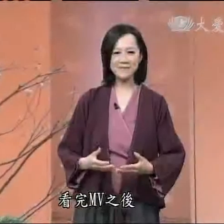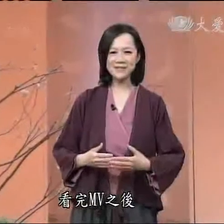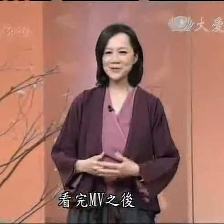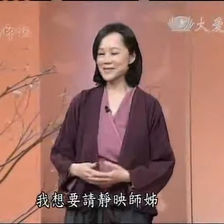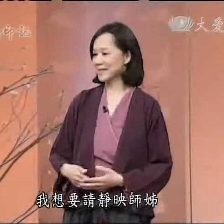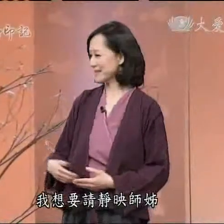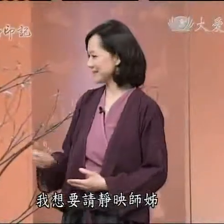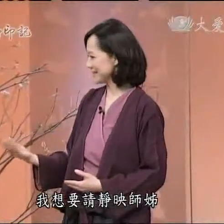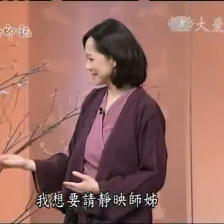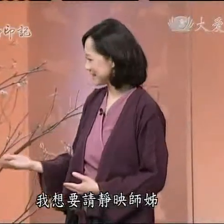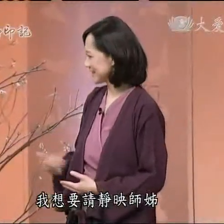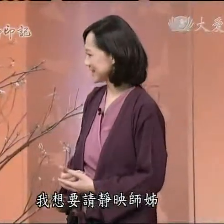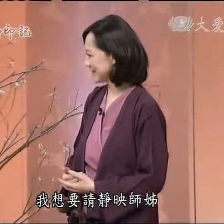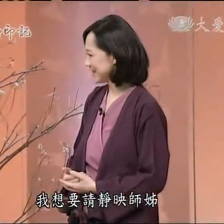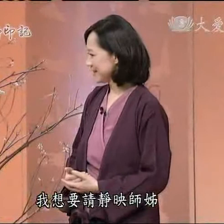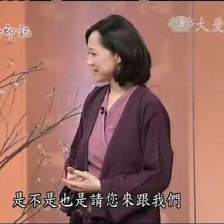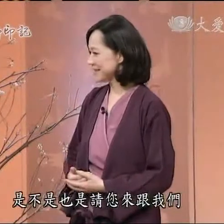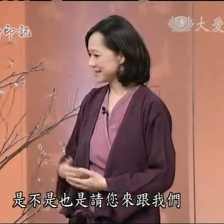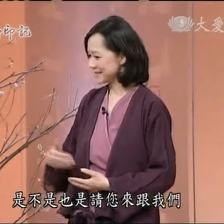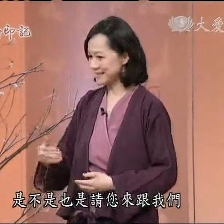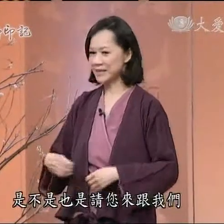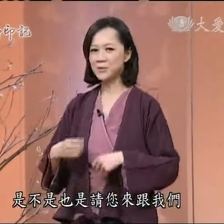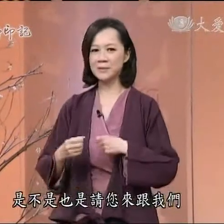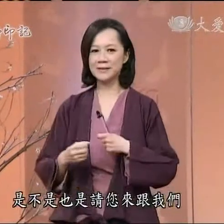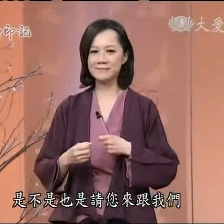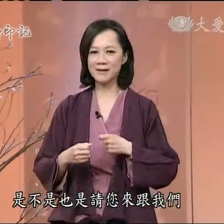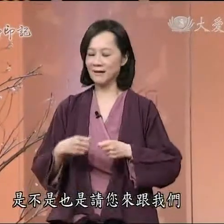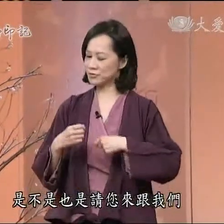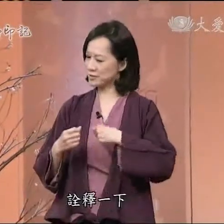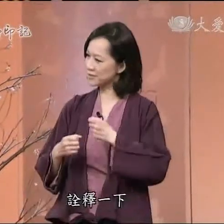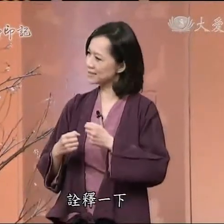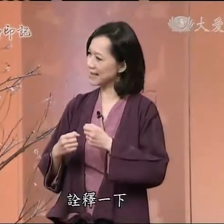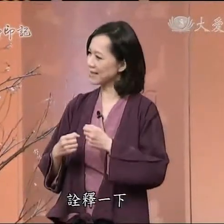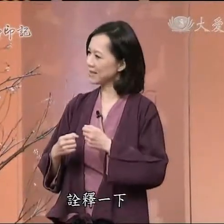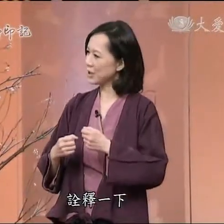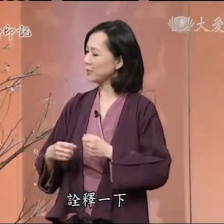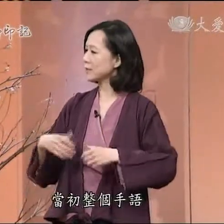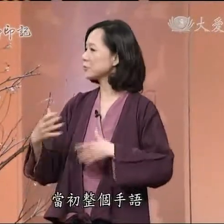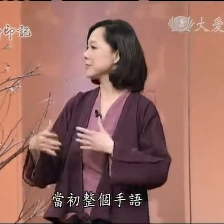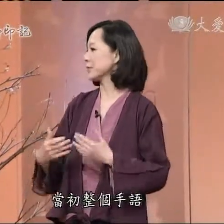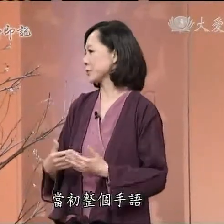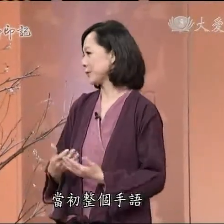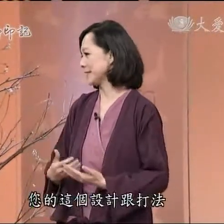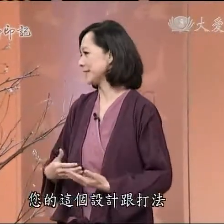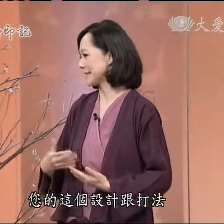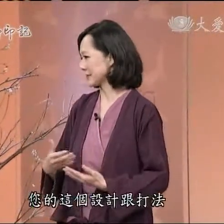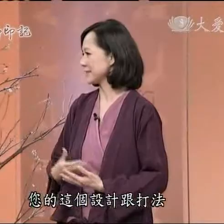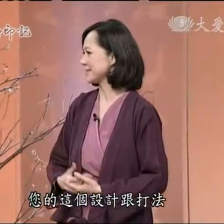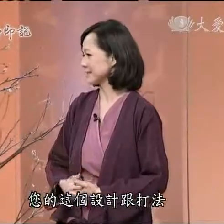之后我想要请金云师姐是不是也是请您来跟我们诠释一下哦，当初整个手语您的这个设计跟